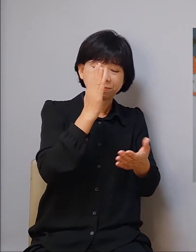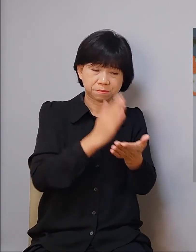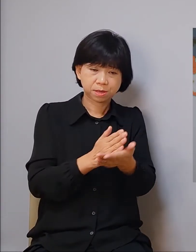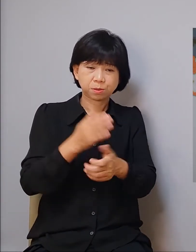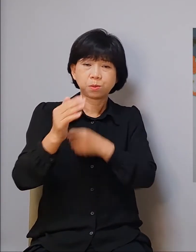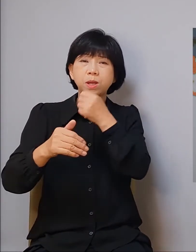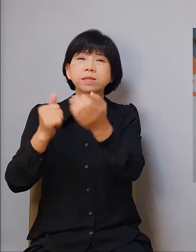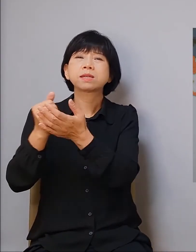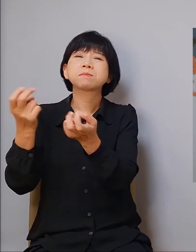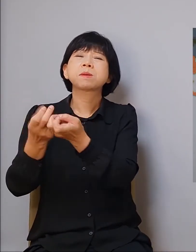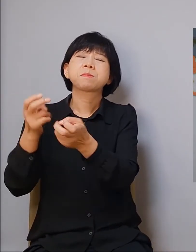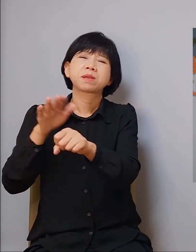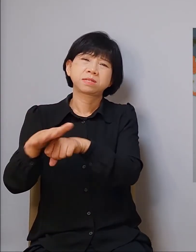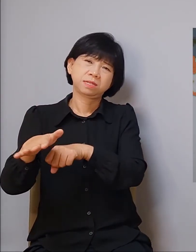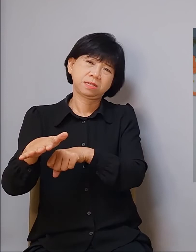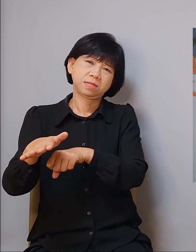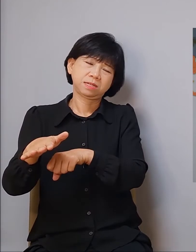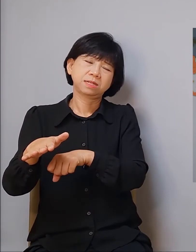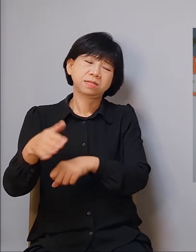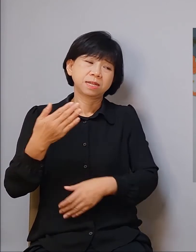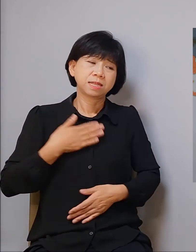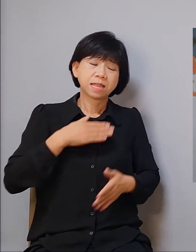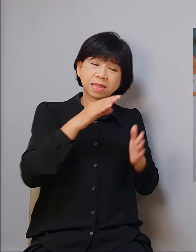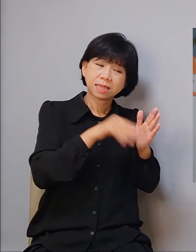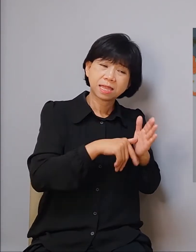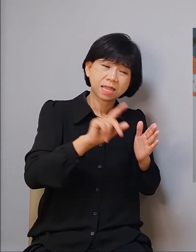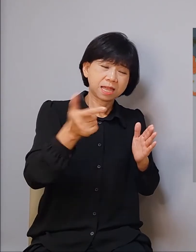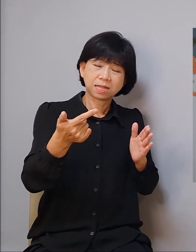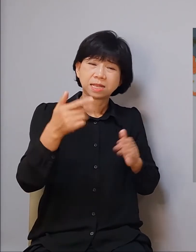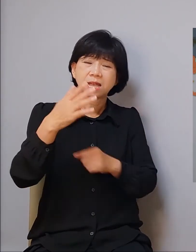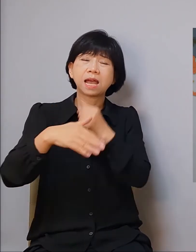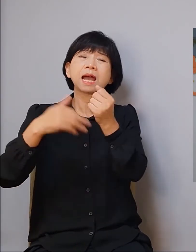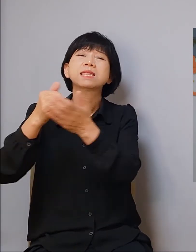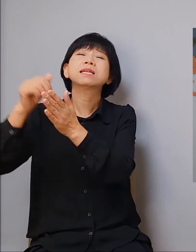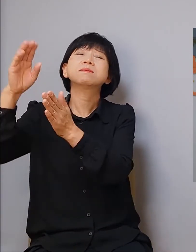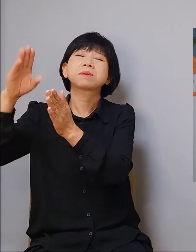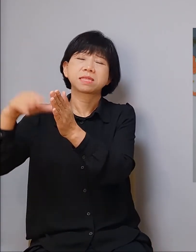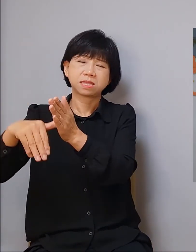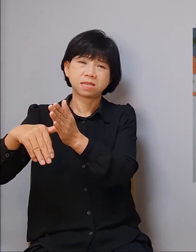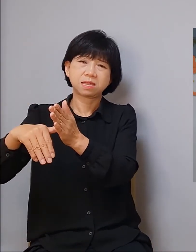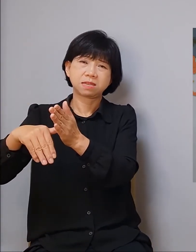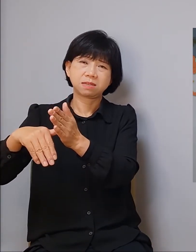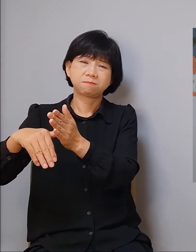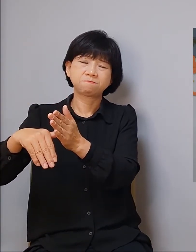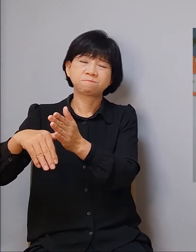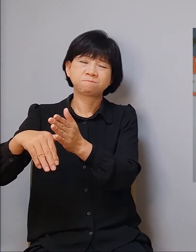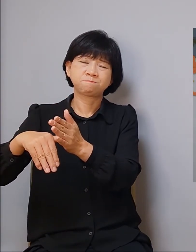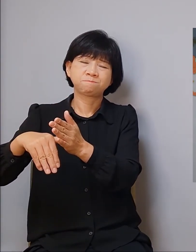방식으로 돼야 된다. 내 때가 아니고 하나님의 타이밍에 돼야 된다.